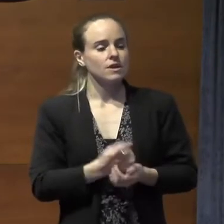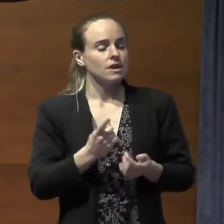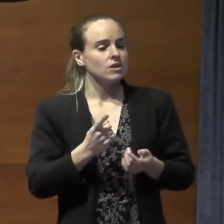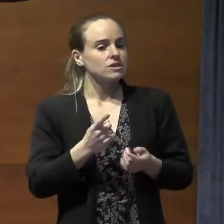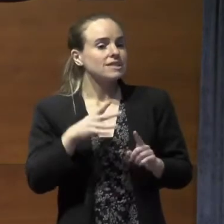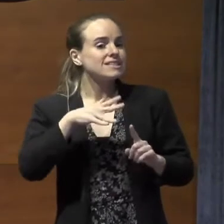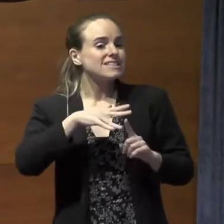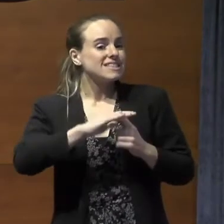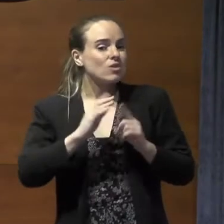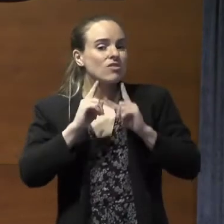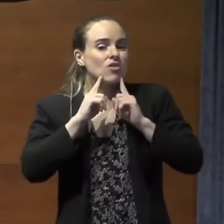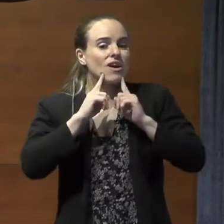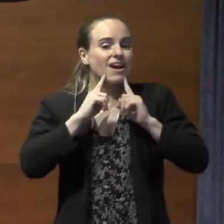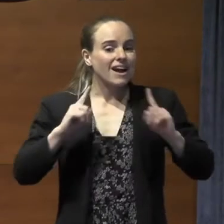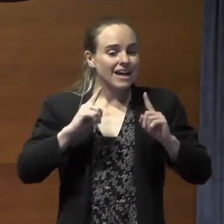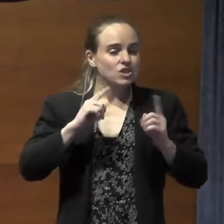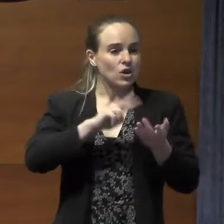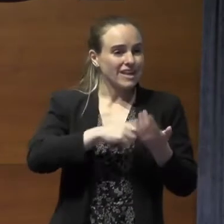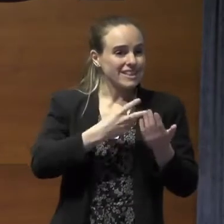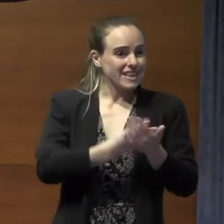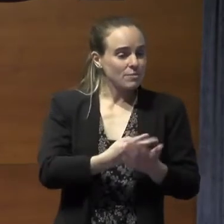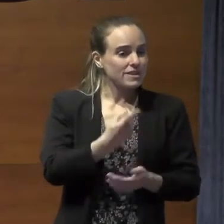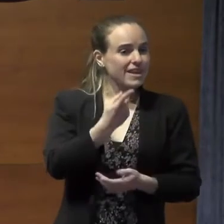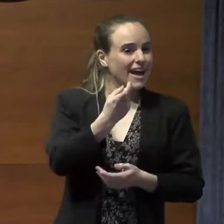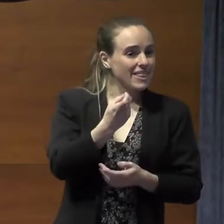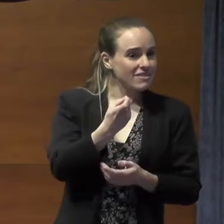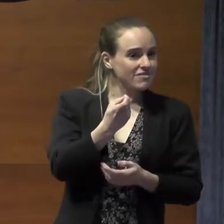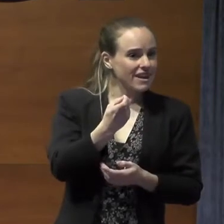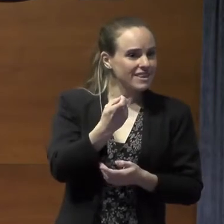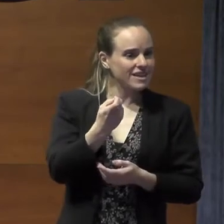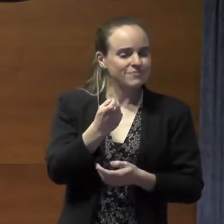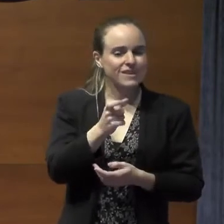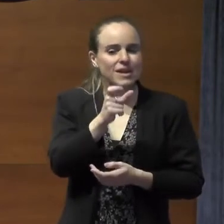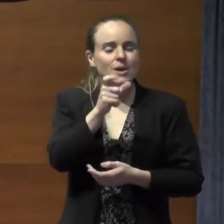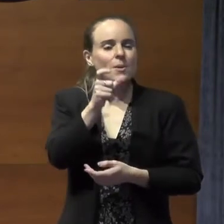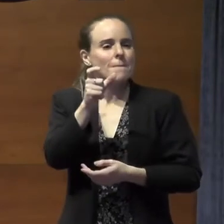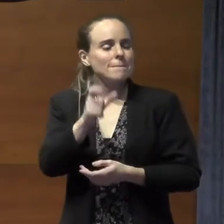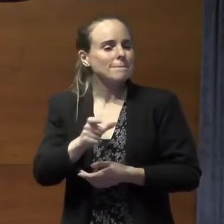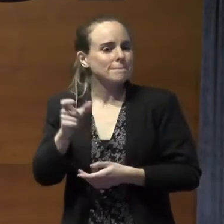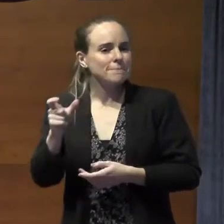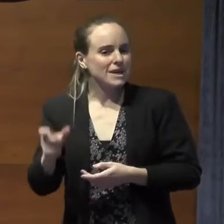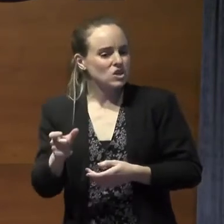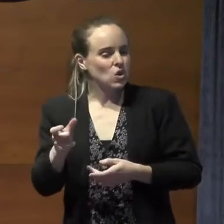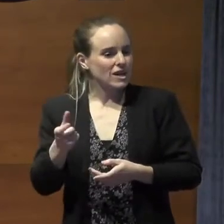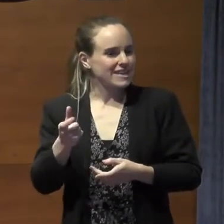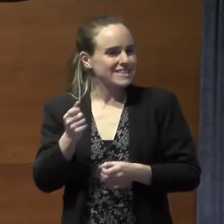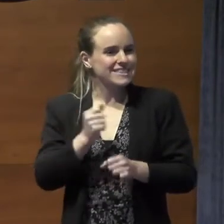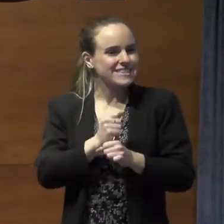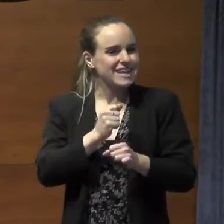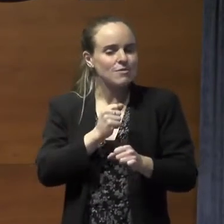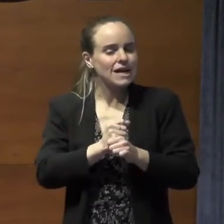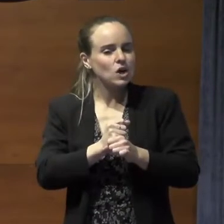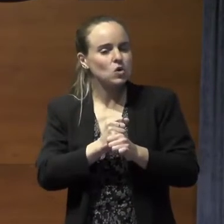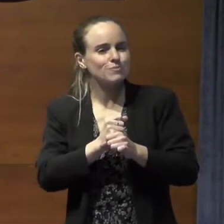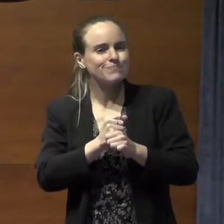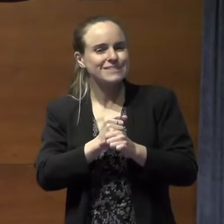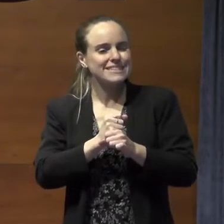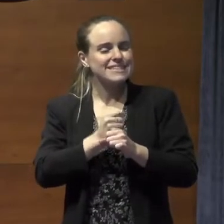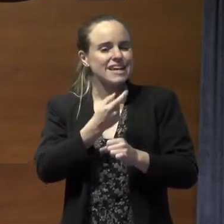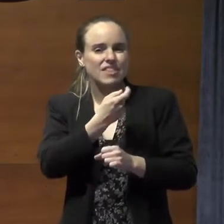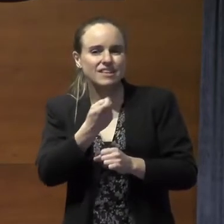comunicación mediadas por intérpretes no existe un conocimiento suficiente de las necesidades comunicativas de